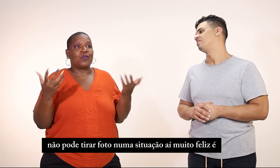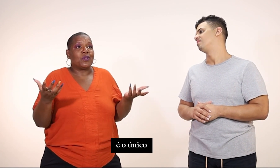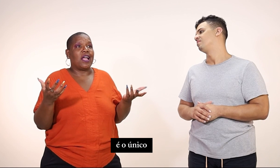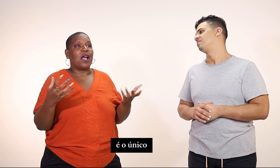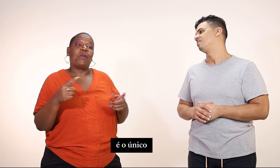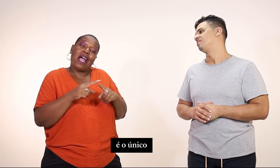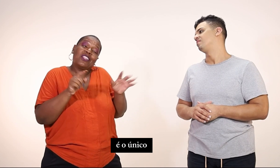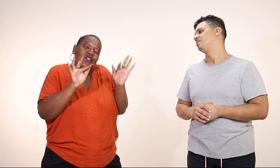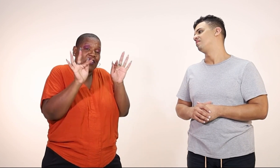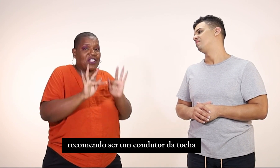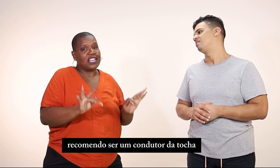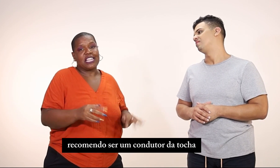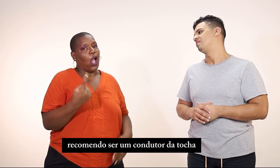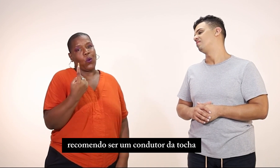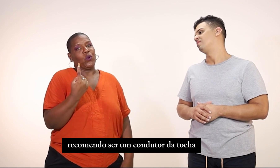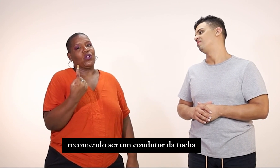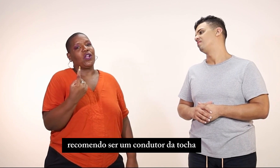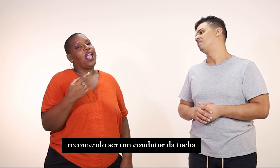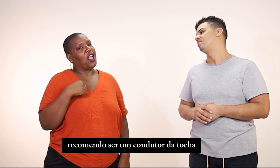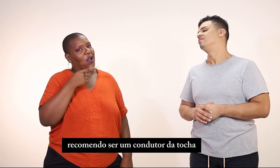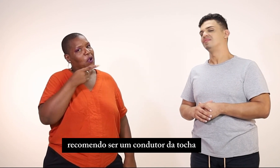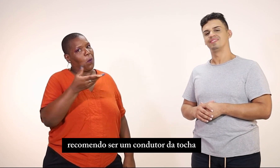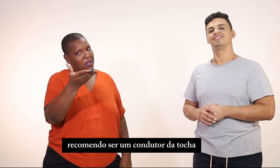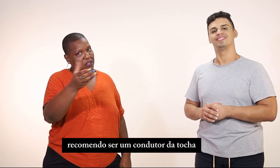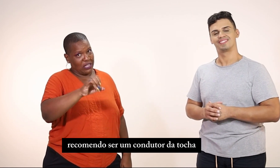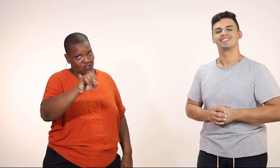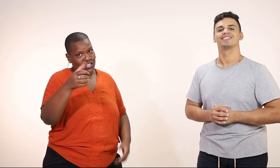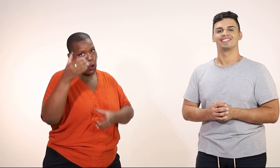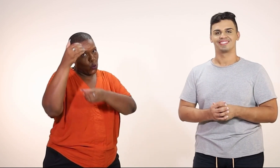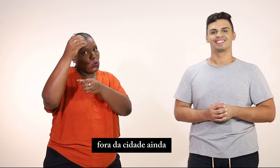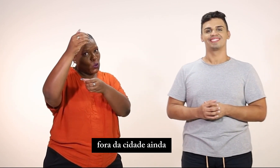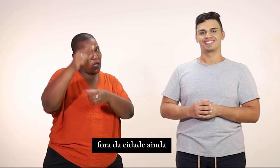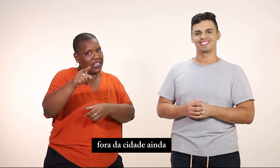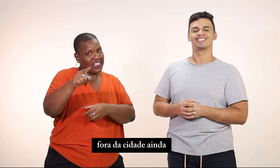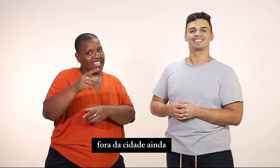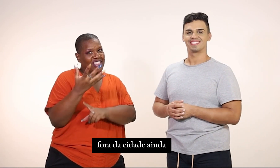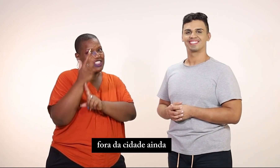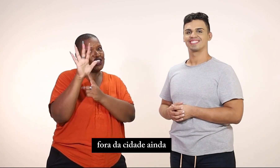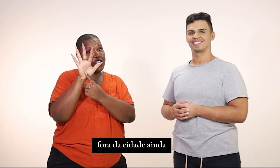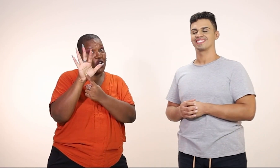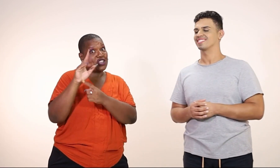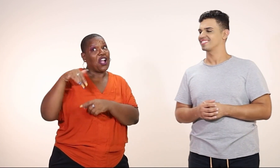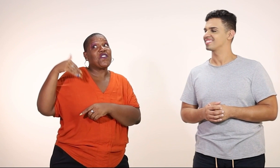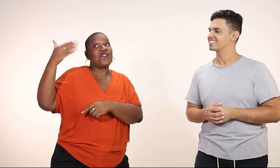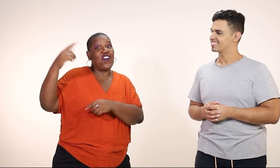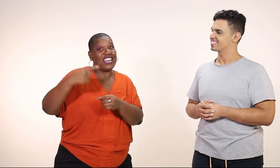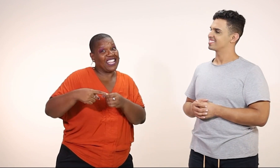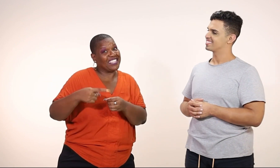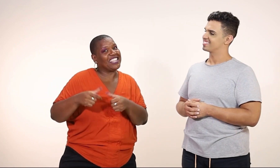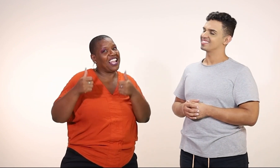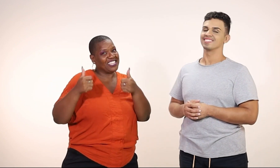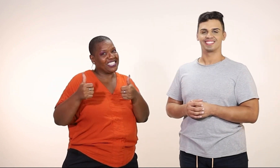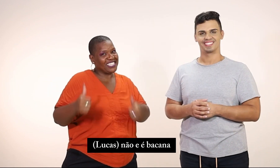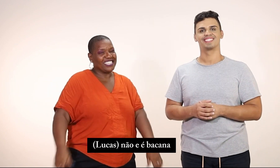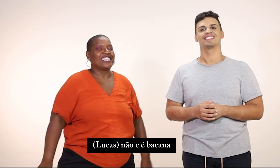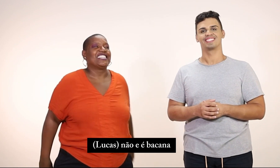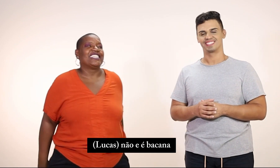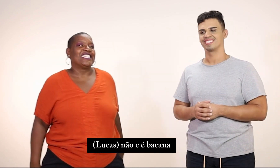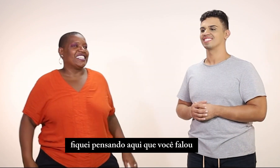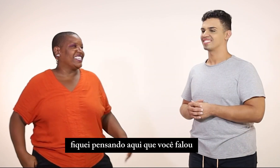é único. Recomendo ser um condutor da tocha. Fora da cidade legal. ainda. Não, e é bacana, fiquei